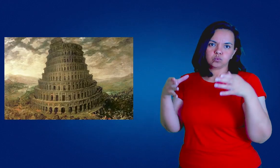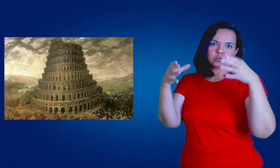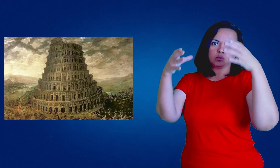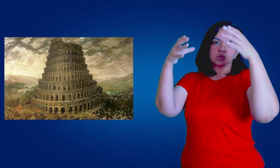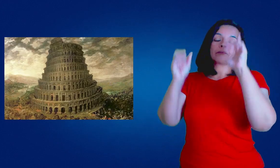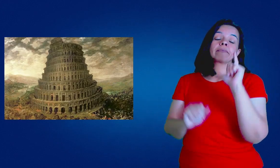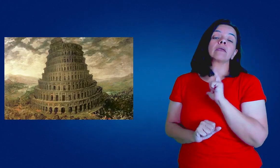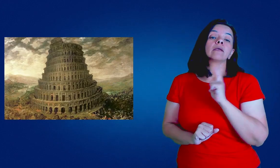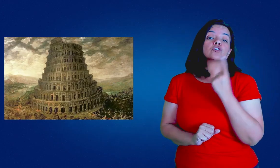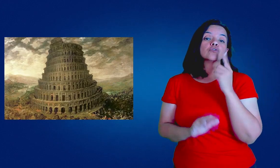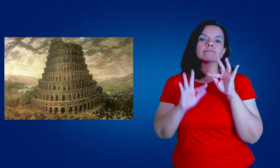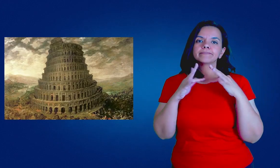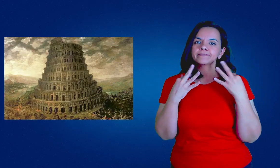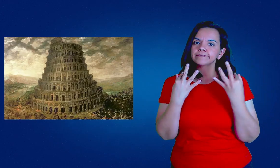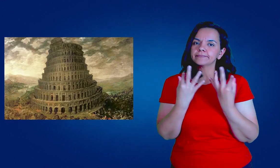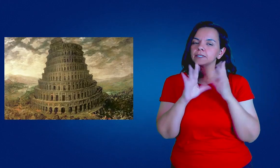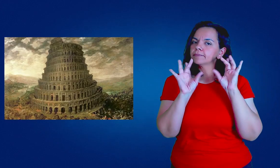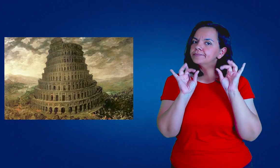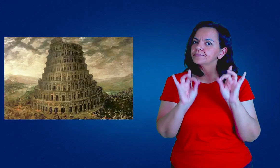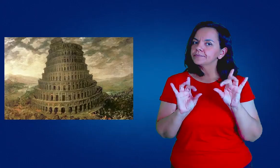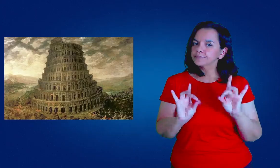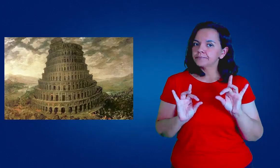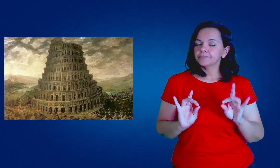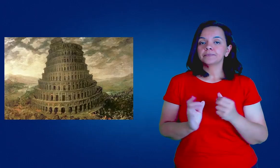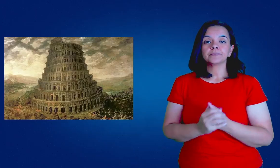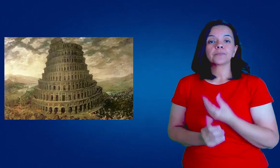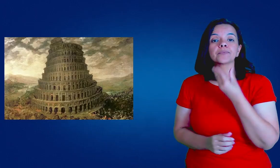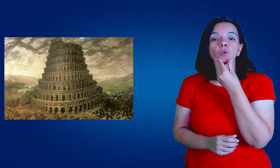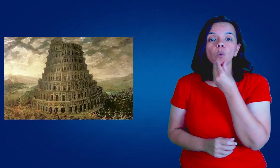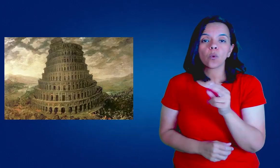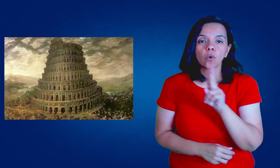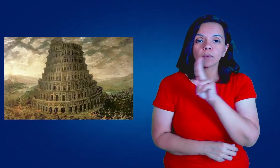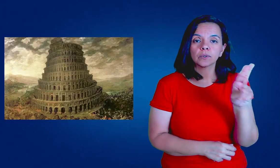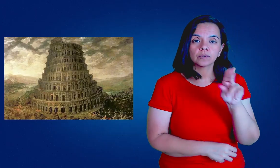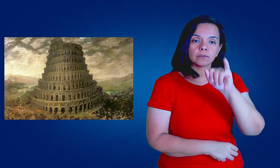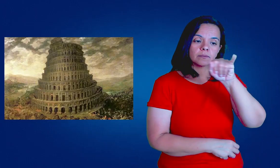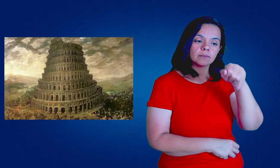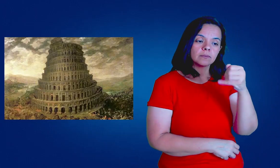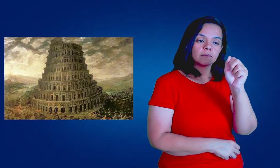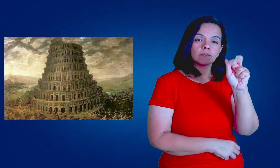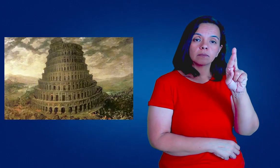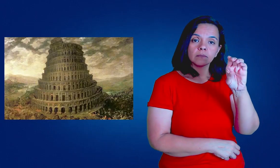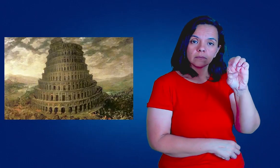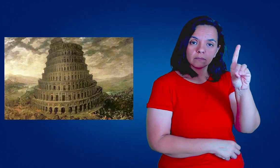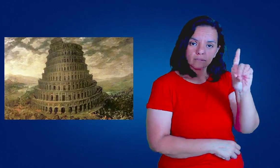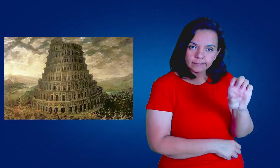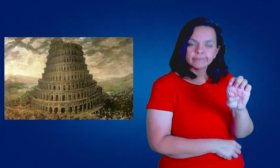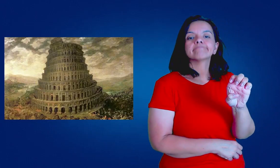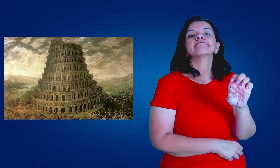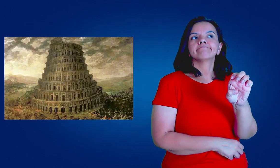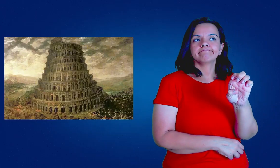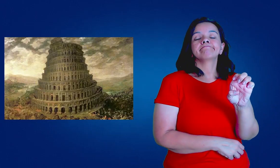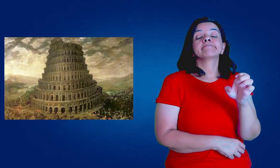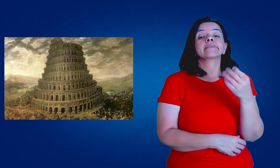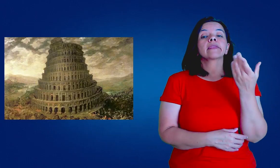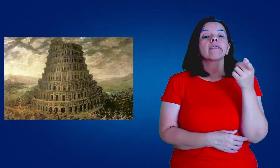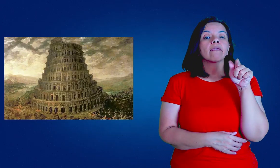Então, as pessoas construíram essa torre, mas havia uma família entre esse povo, um homem chamado